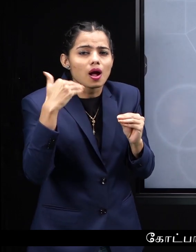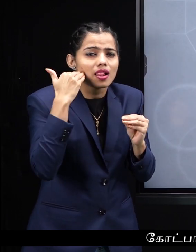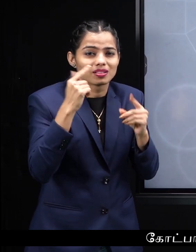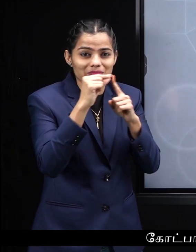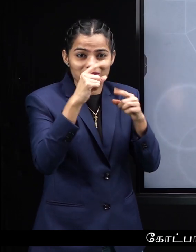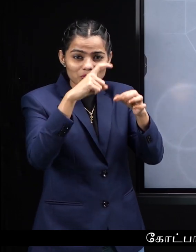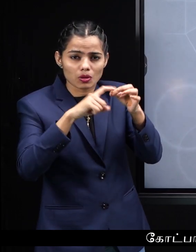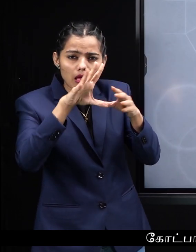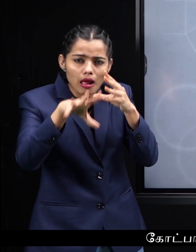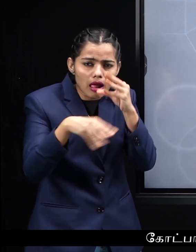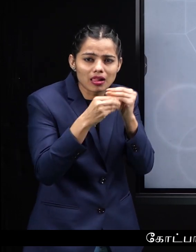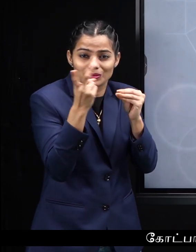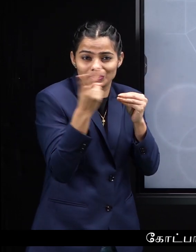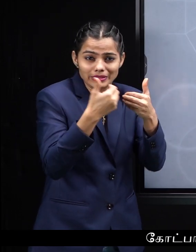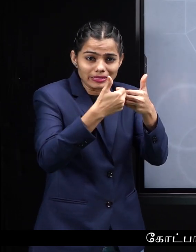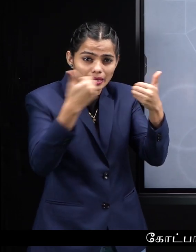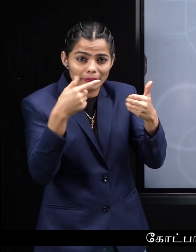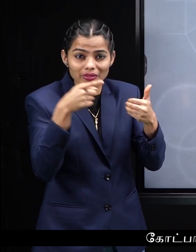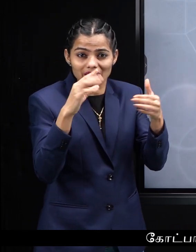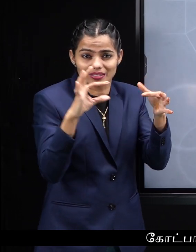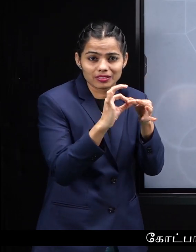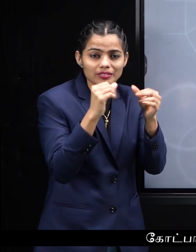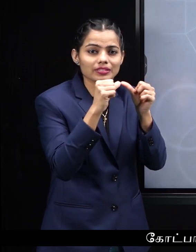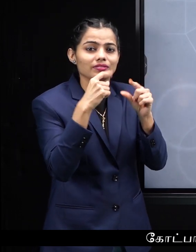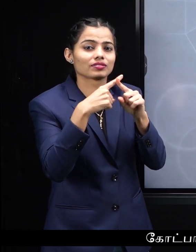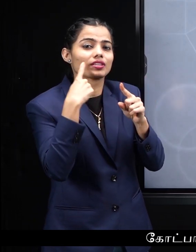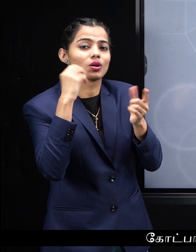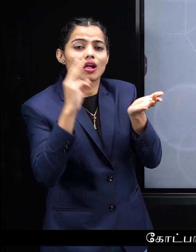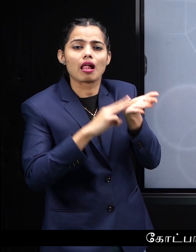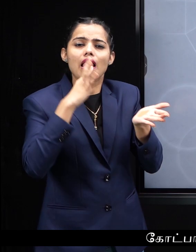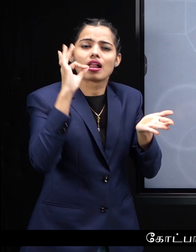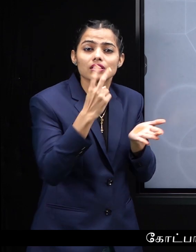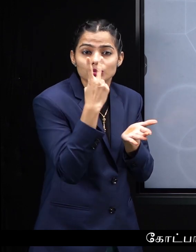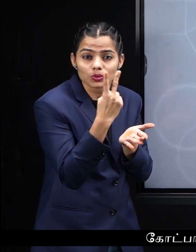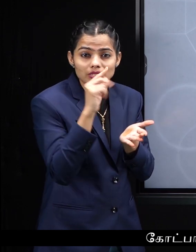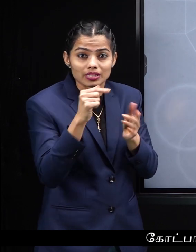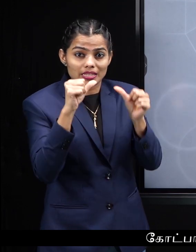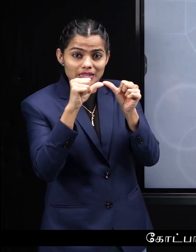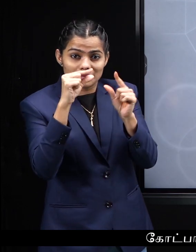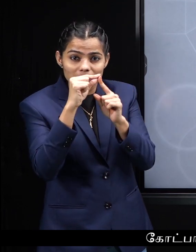AP கூட்டல் PQ ஈடு QB கூட்டல் PQ, அதாவது AQ ஈடு